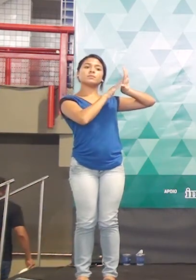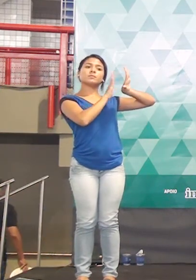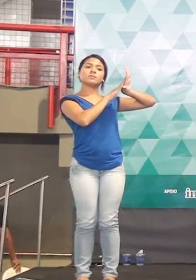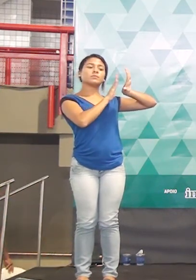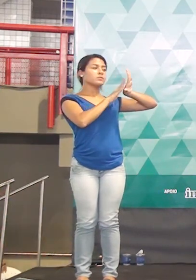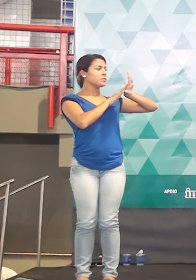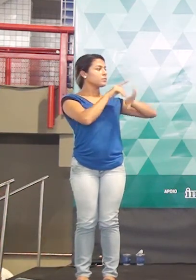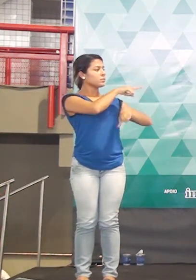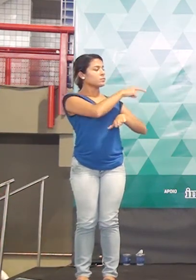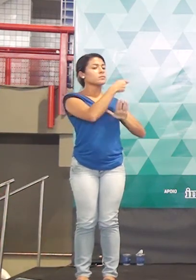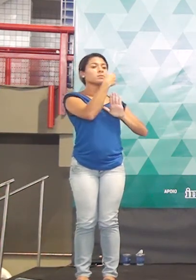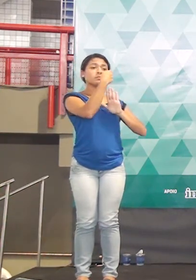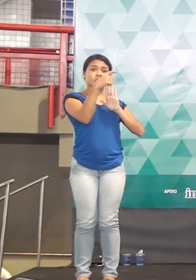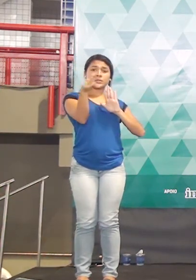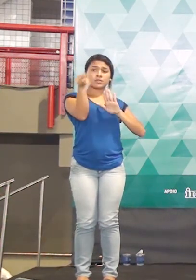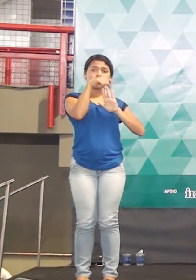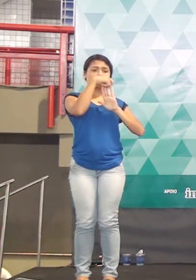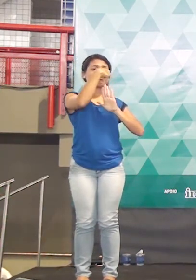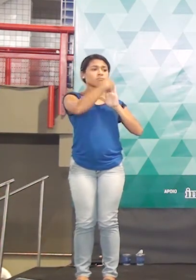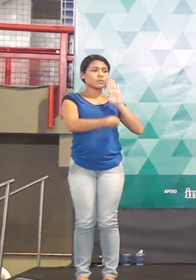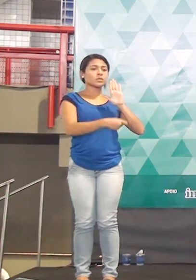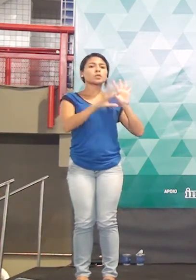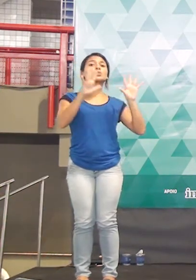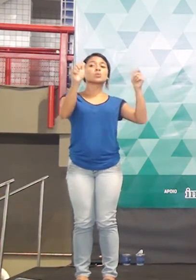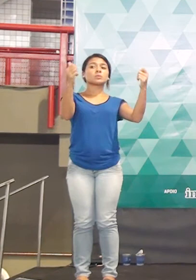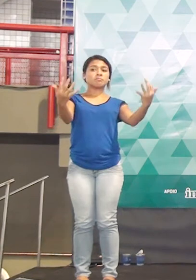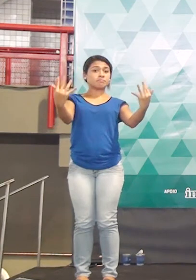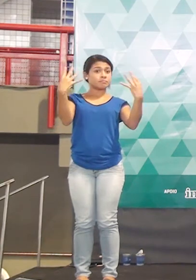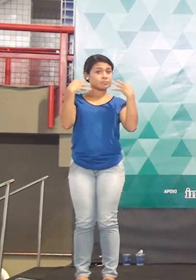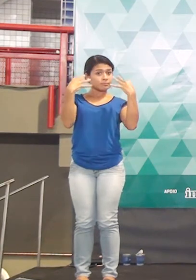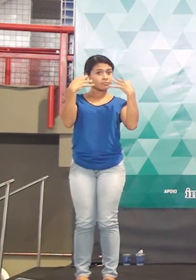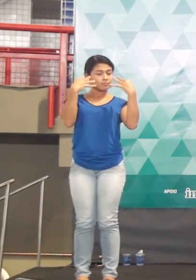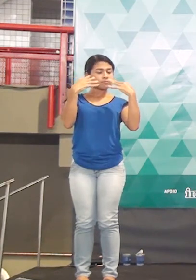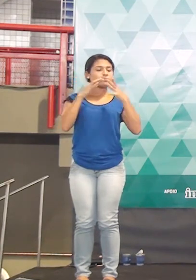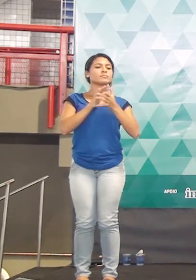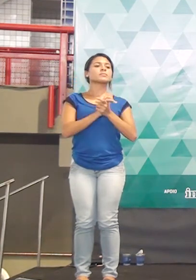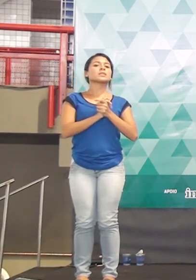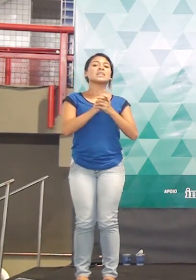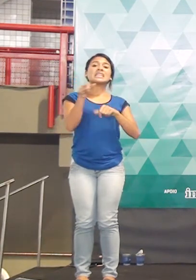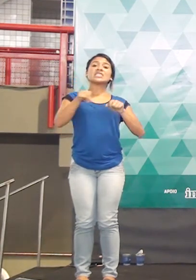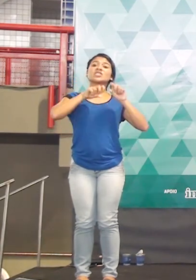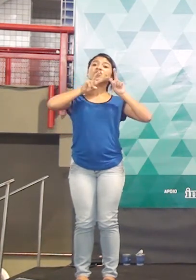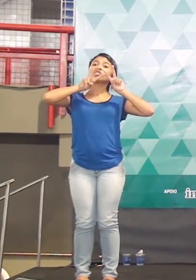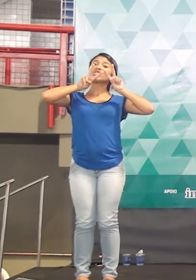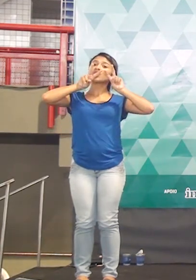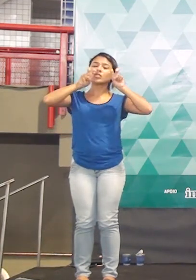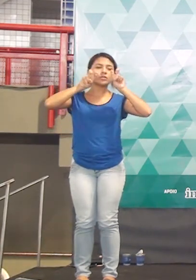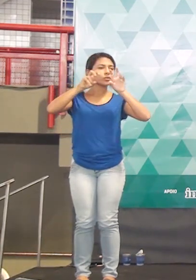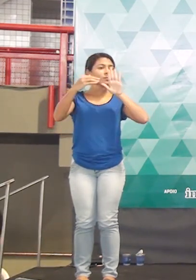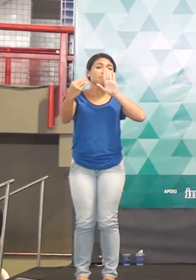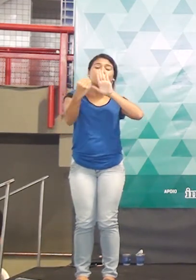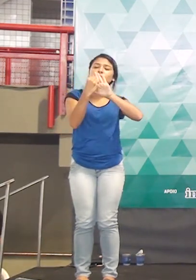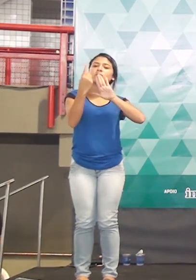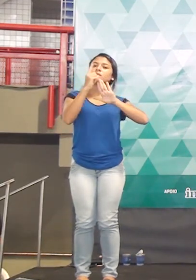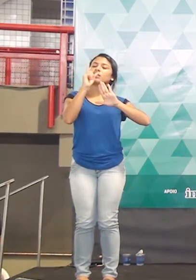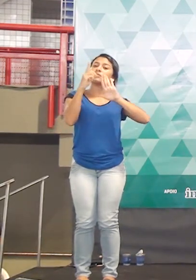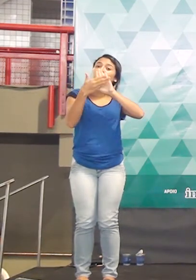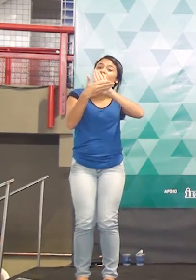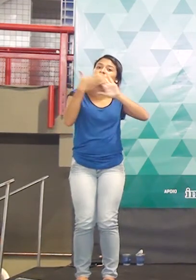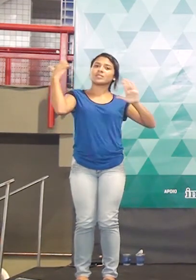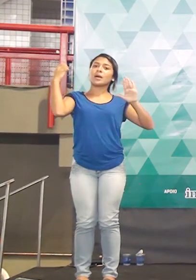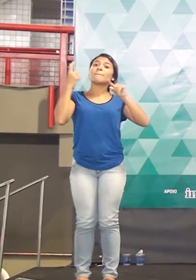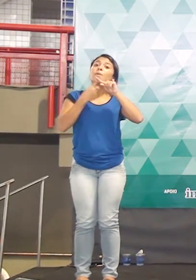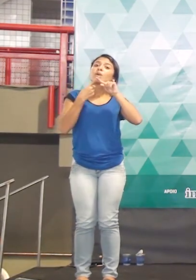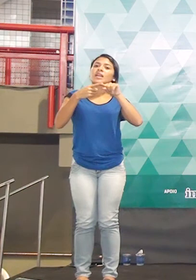que vocês vão riscar. Todo mundo olhando para mim. Não vai colocar título repetindo, porque o título